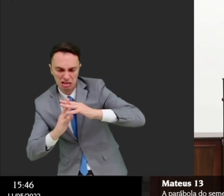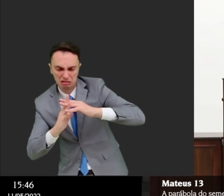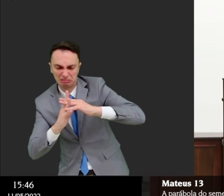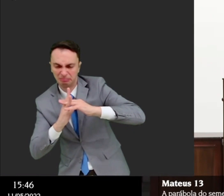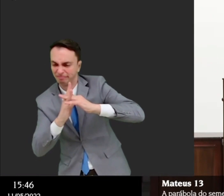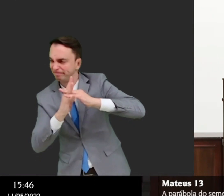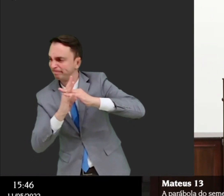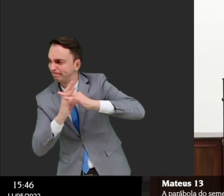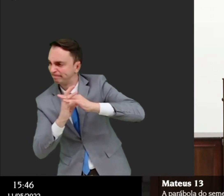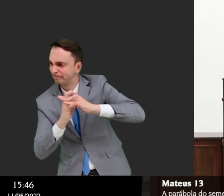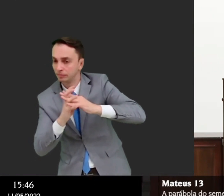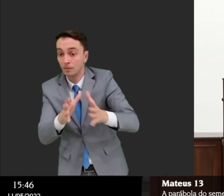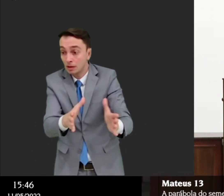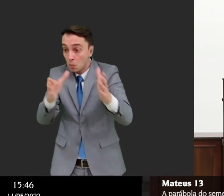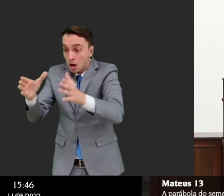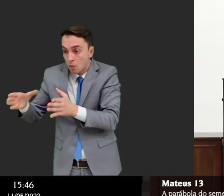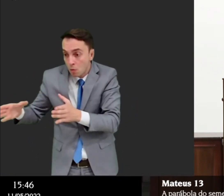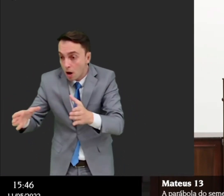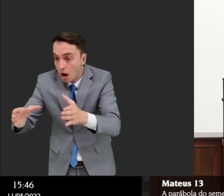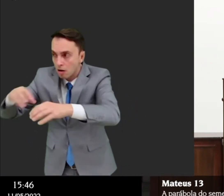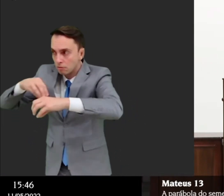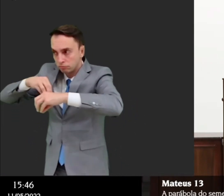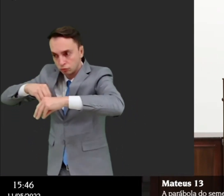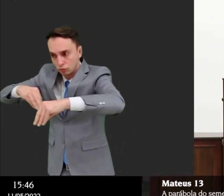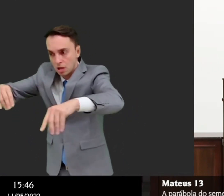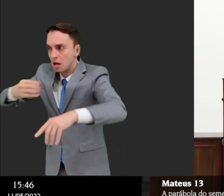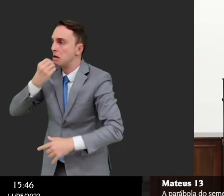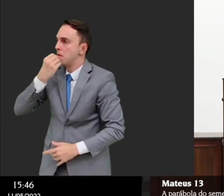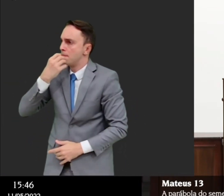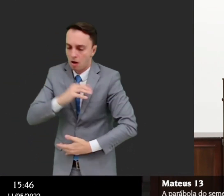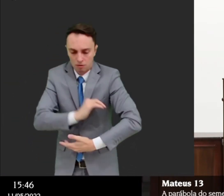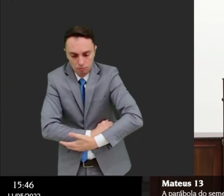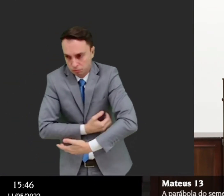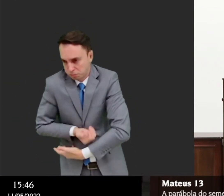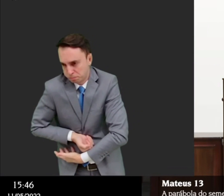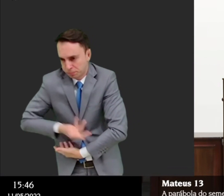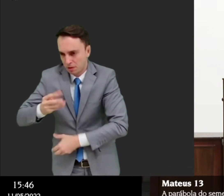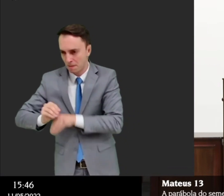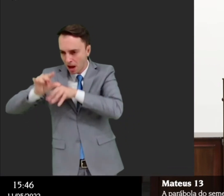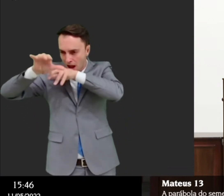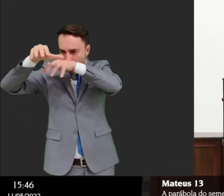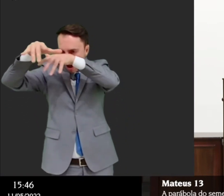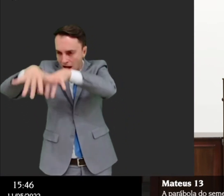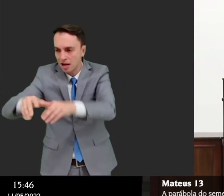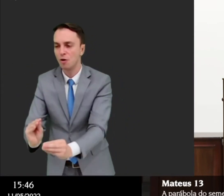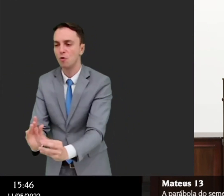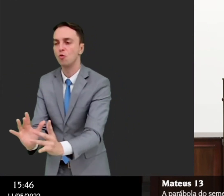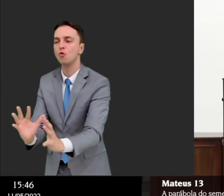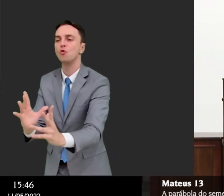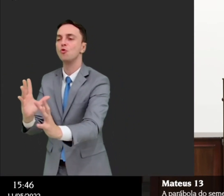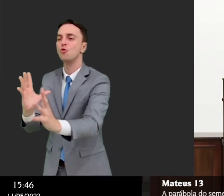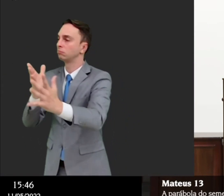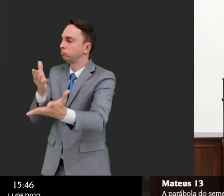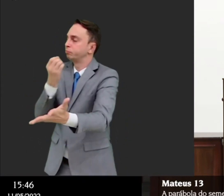fruto, e uma 100, a outra 60 e a outra 30. Quem tem ouvido para ouvir,